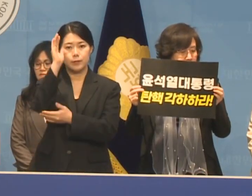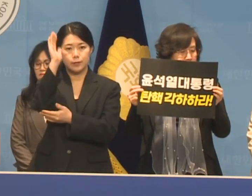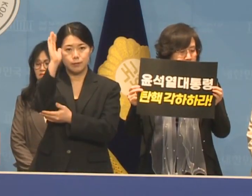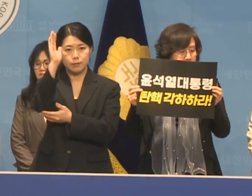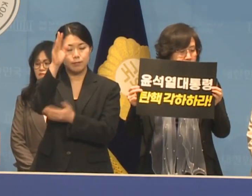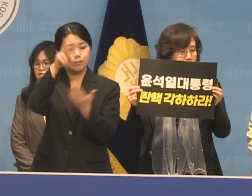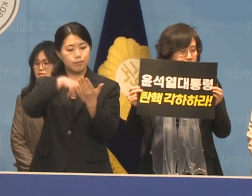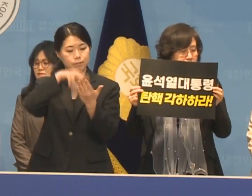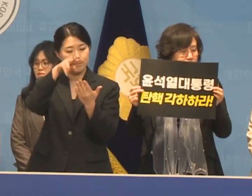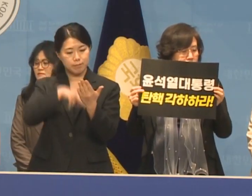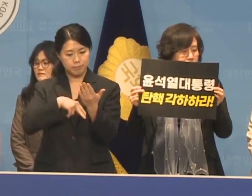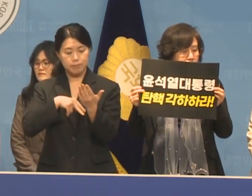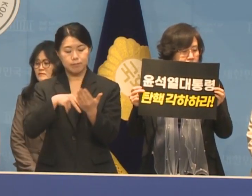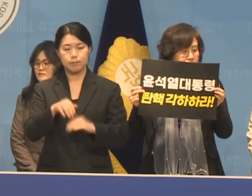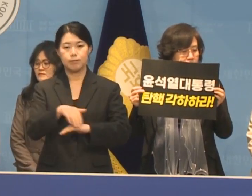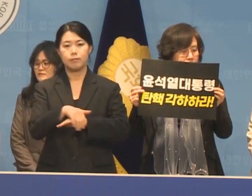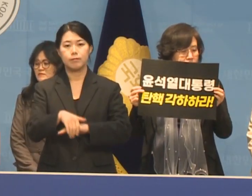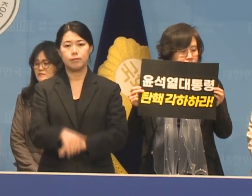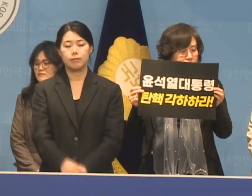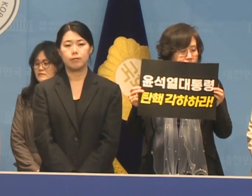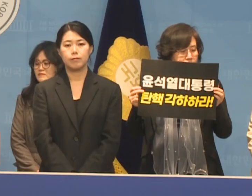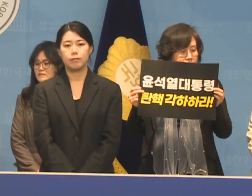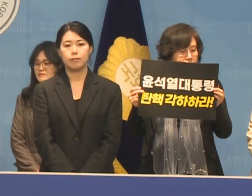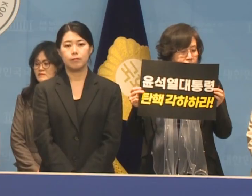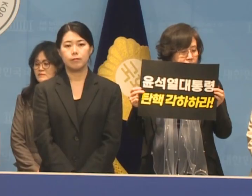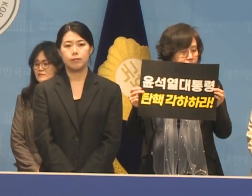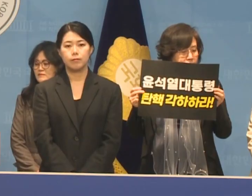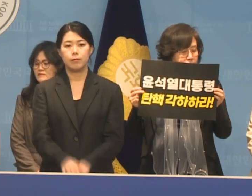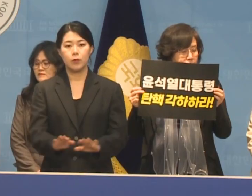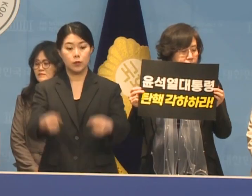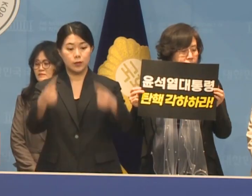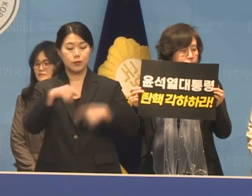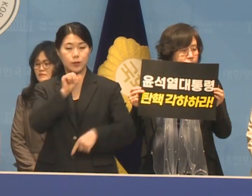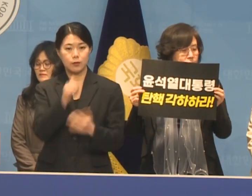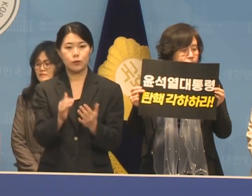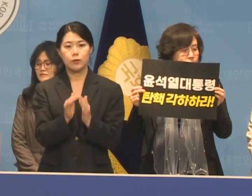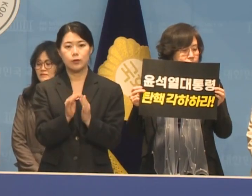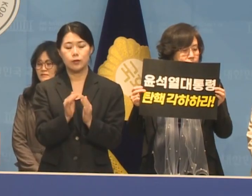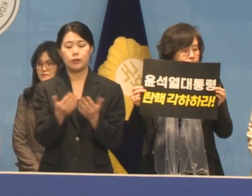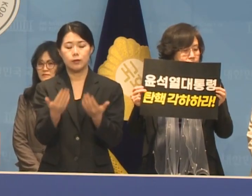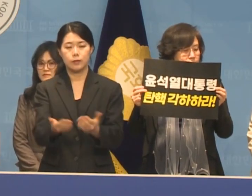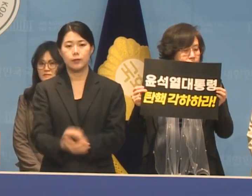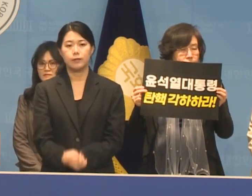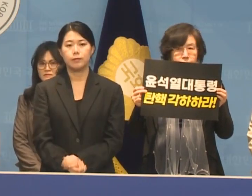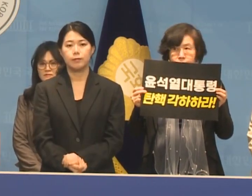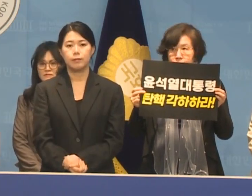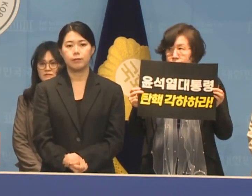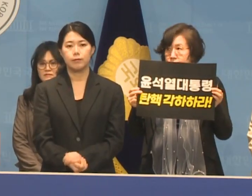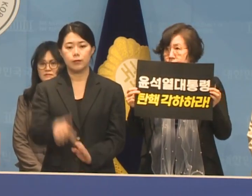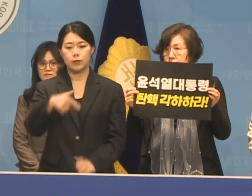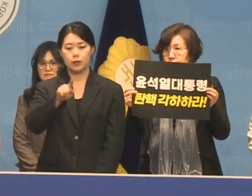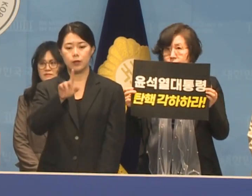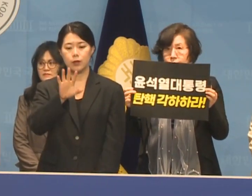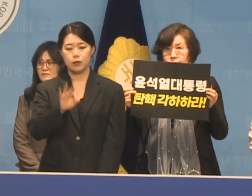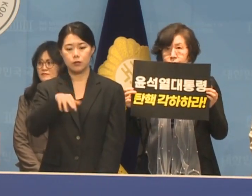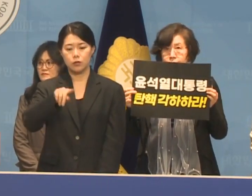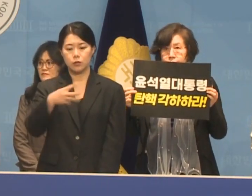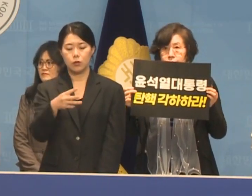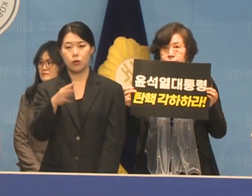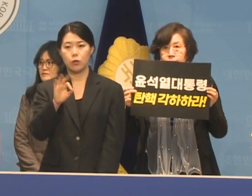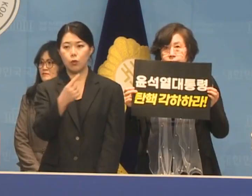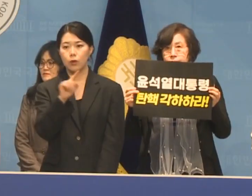기자회견문 발표가 있겠습니다. 우선 소개를 해드리겠습니다. 강철환 선생님,